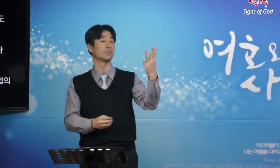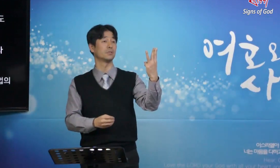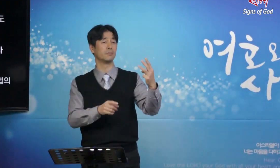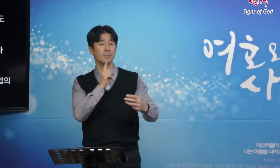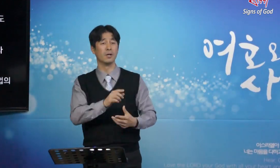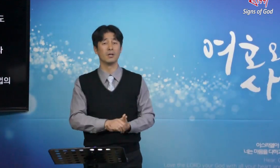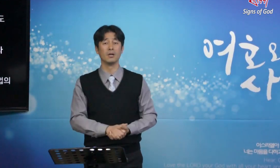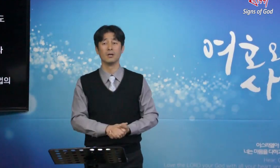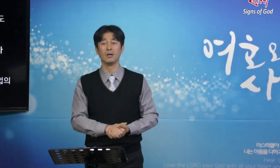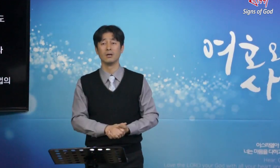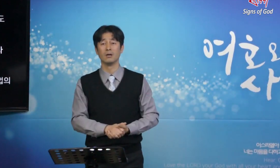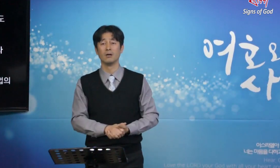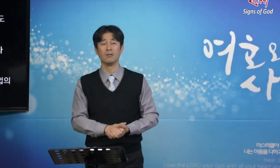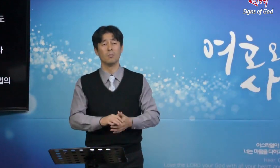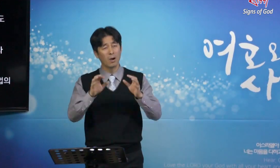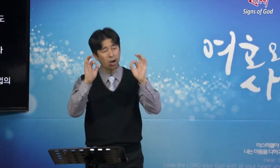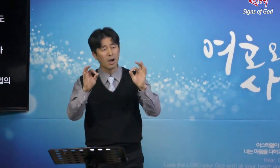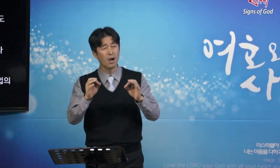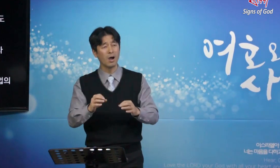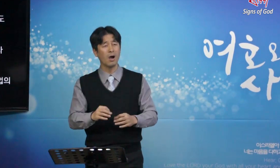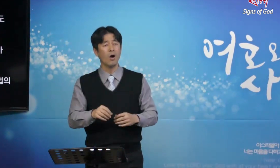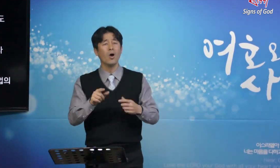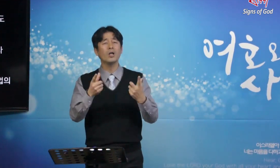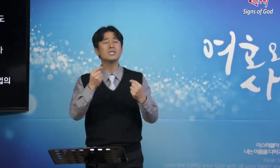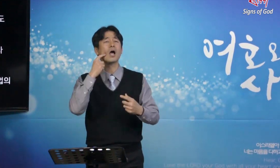시편 133편의 말씀 보면